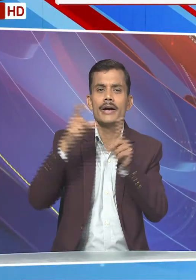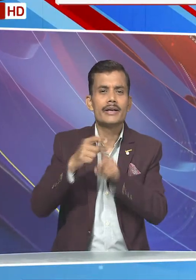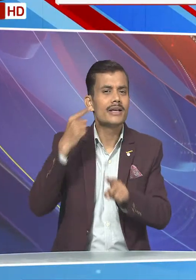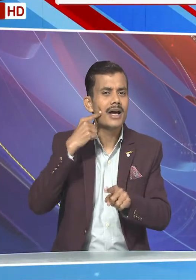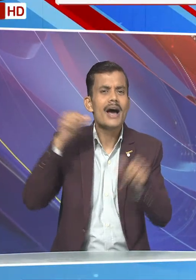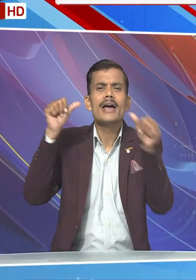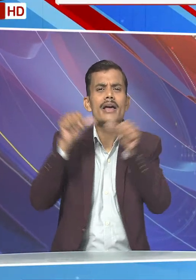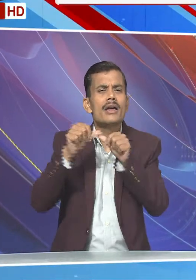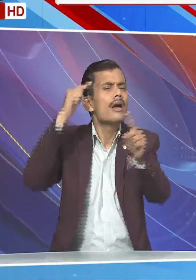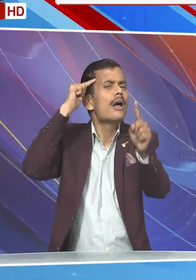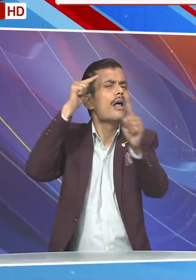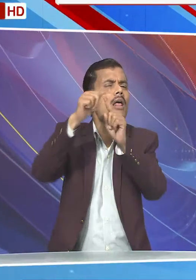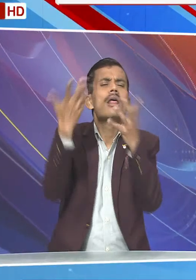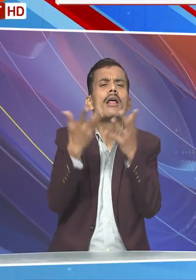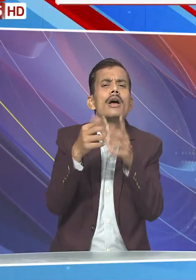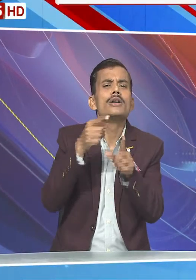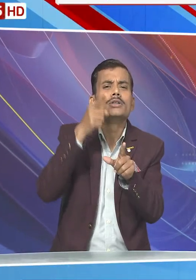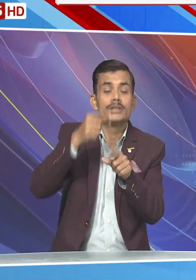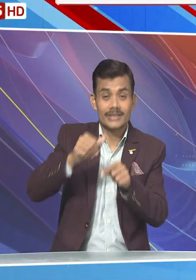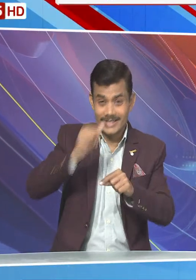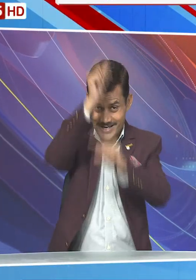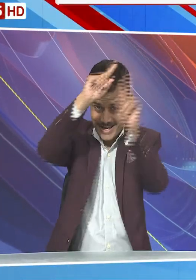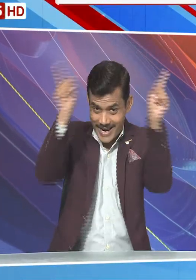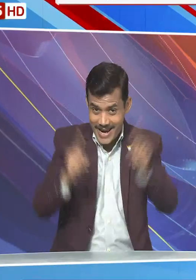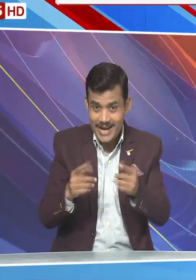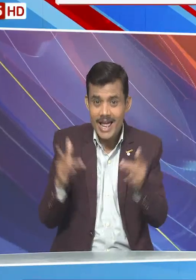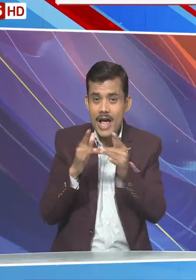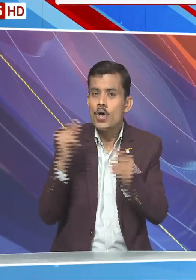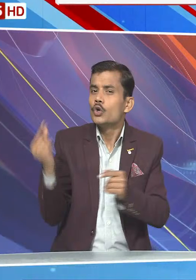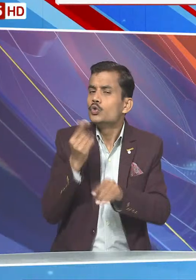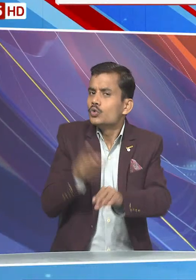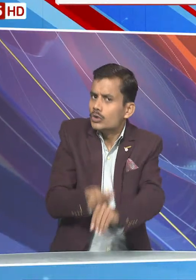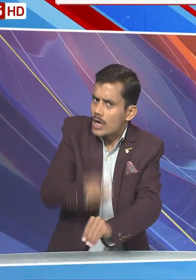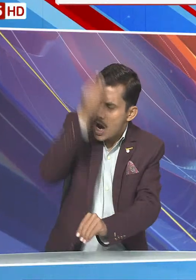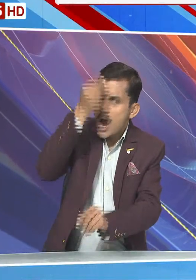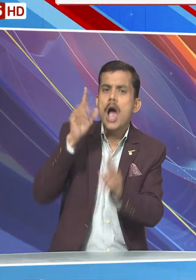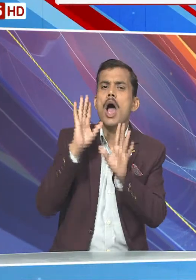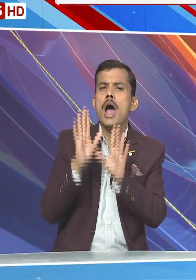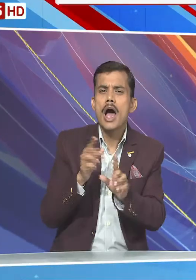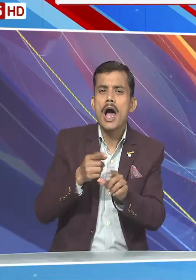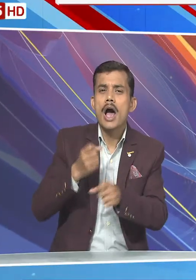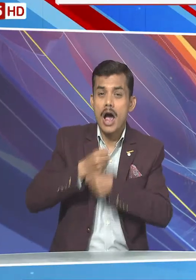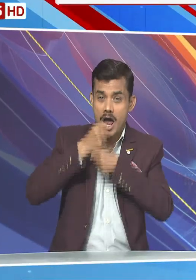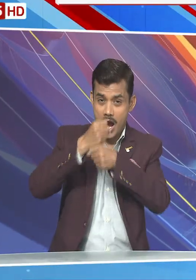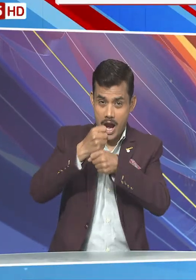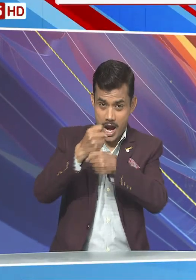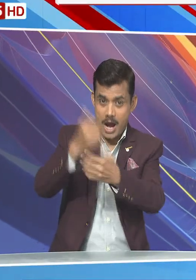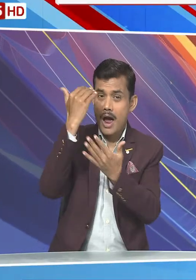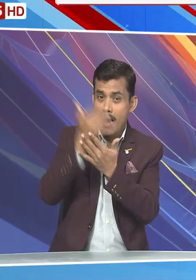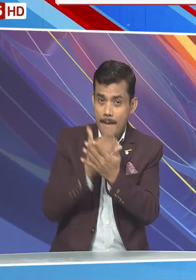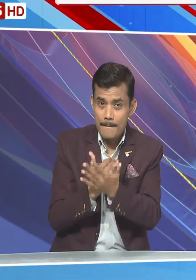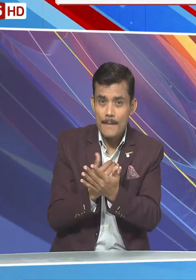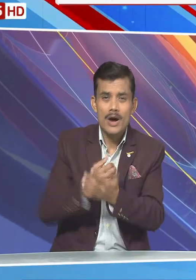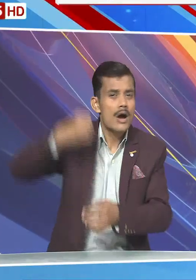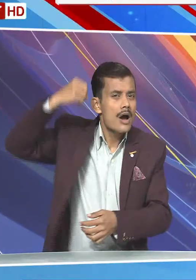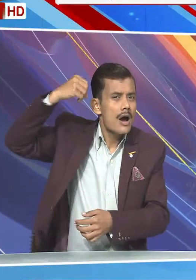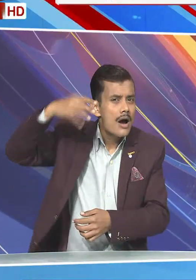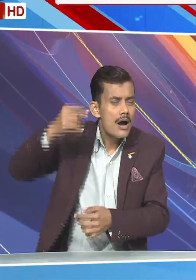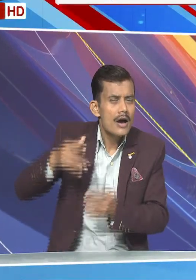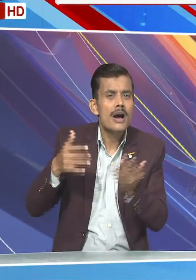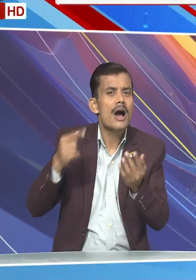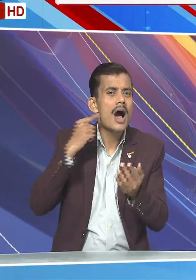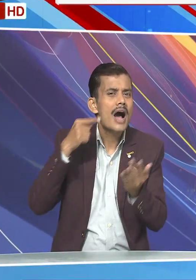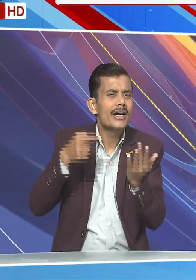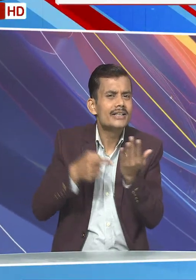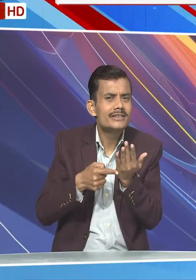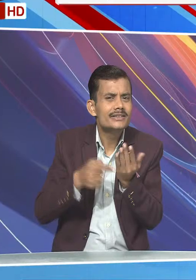का उद्देश्य डिजिटल इंडिया विजन को पूरा करना है। पुरस्कार समारोह में इलेक्ट्रॉनिक्स और सूचना प्रौद्योगिकी,